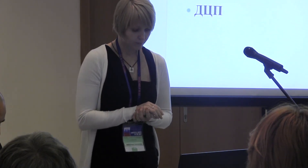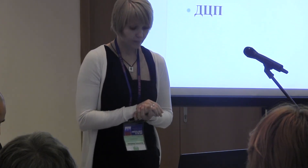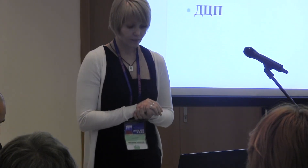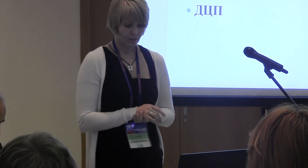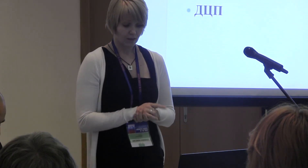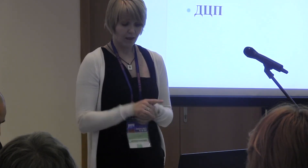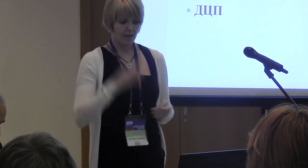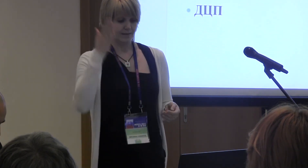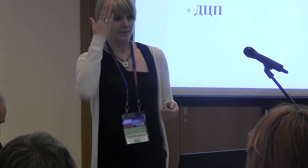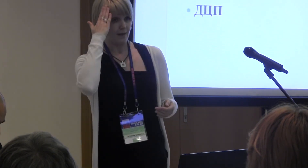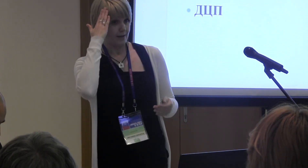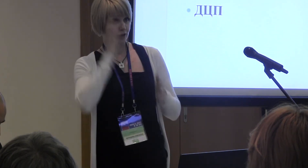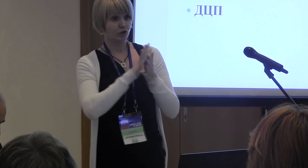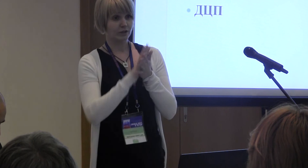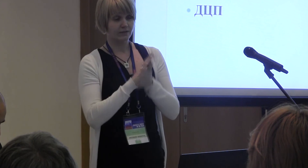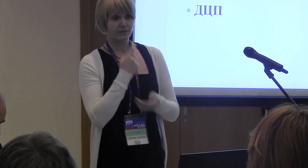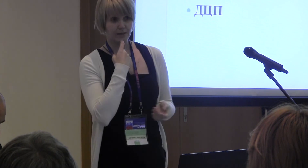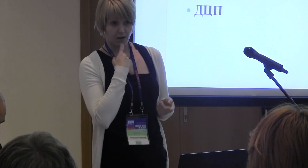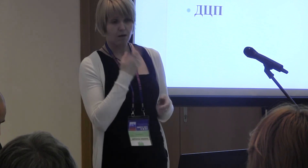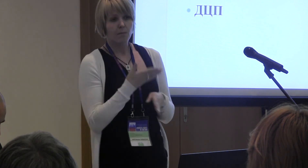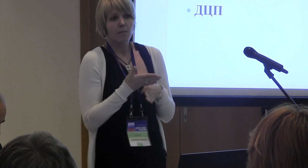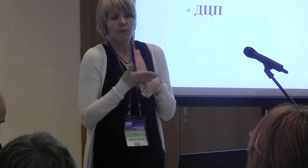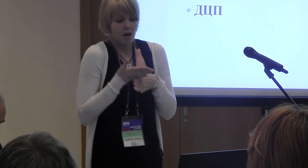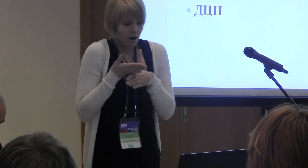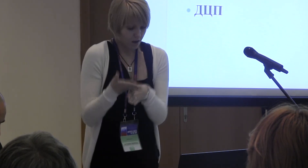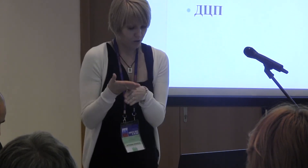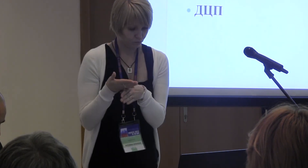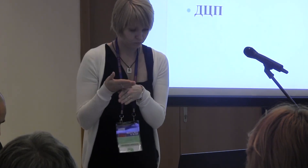могут общаться друг с другом.